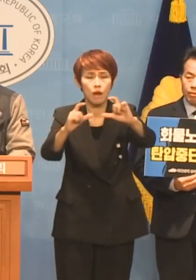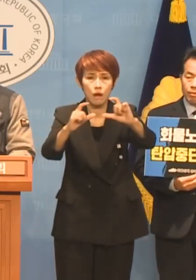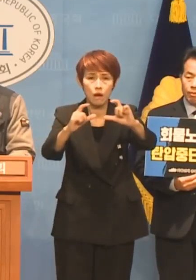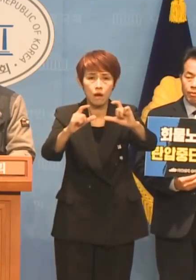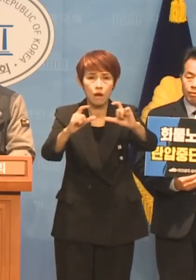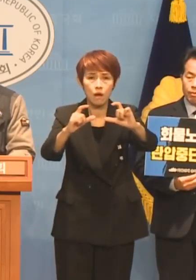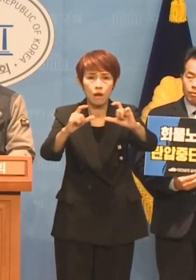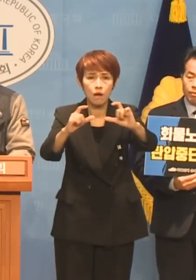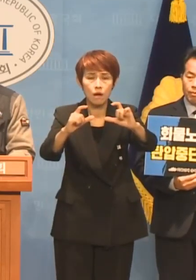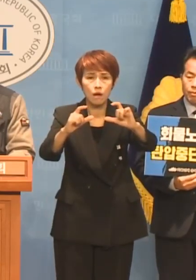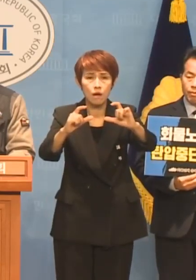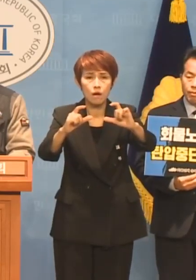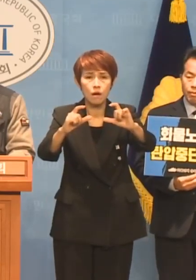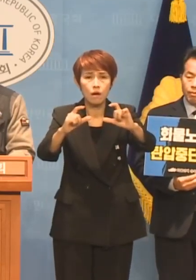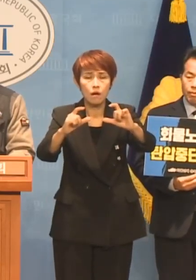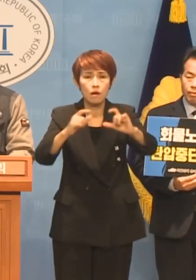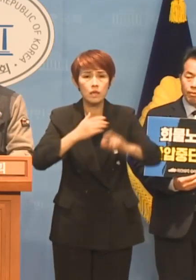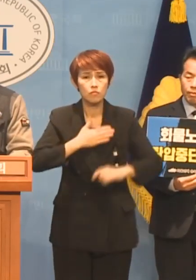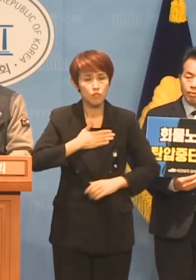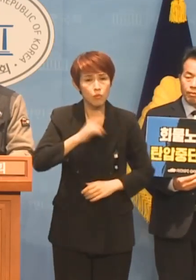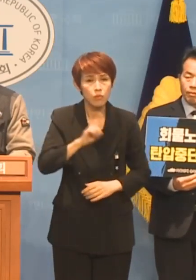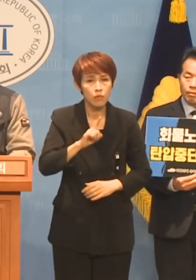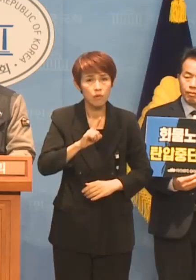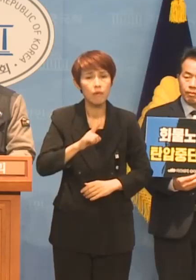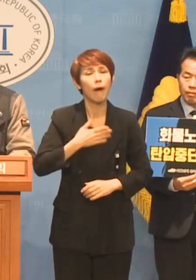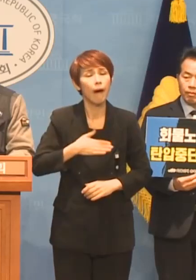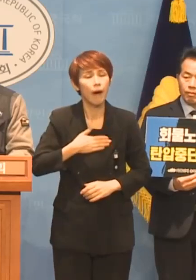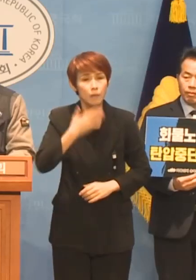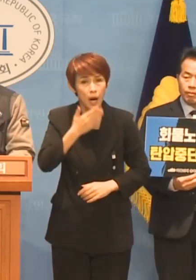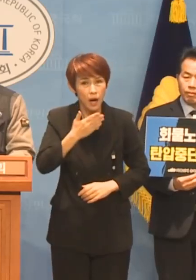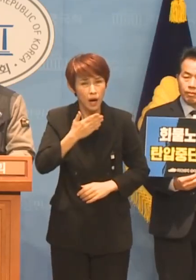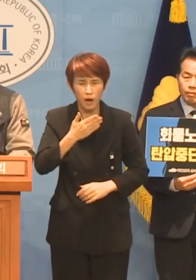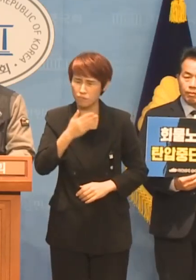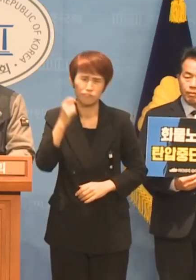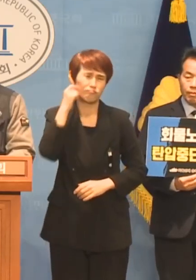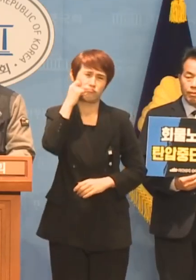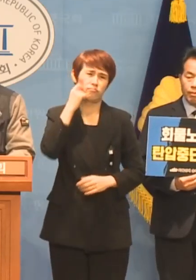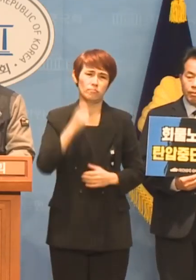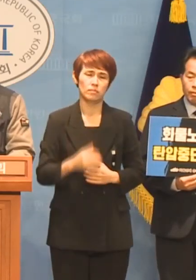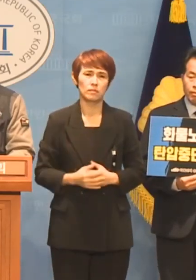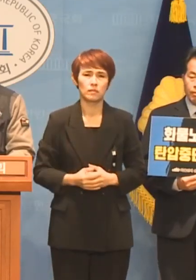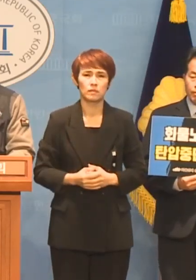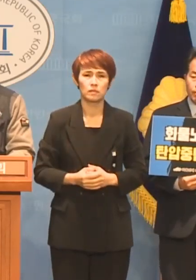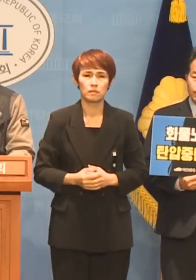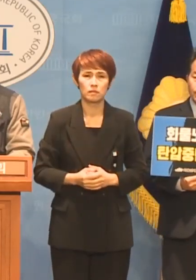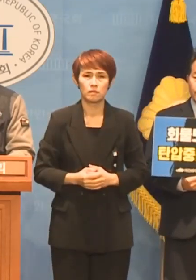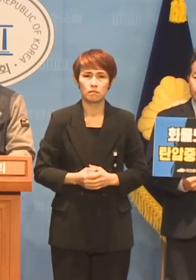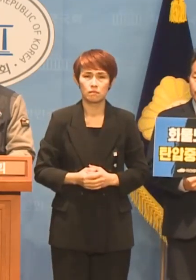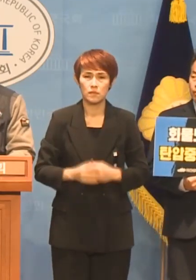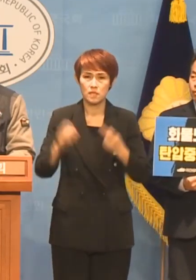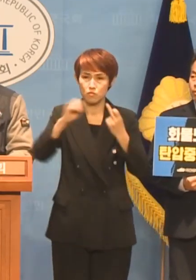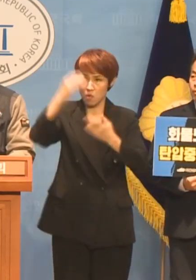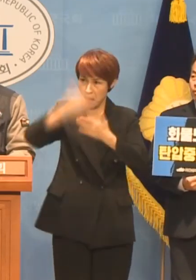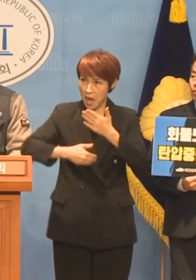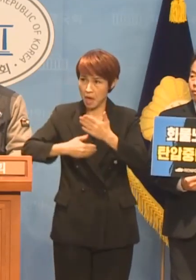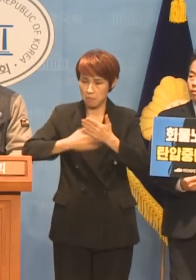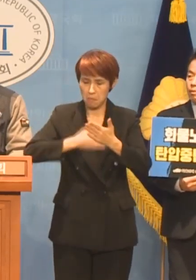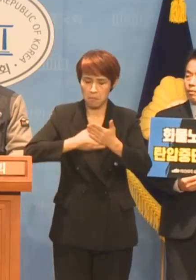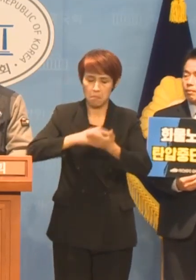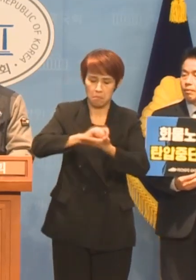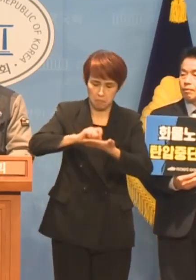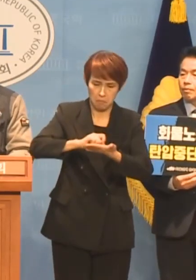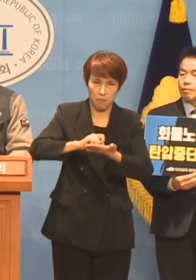예정이라고 통보를 받으신다면 예 하며 수긍하실 분이 계십니까? 그대로 서명한다면 가족의 생계가 크게 흔들릴